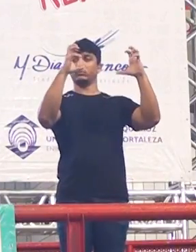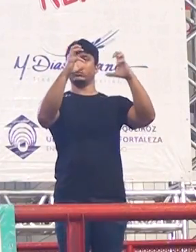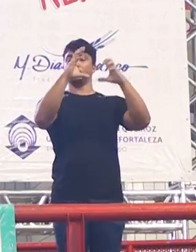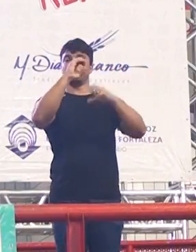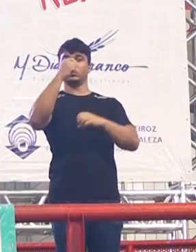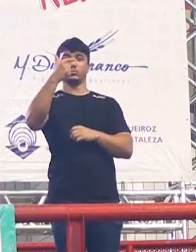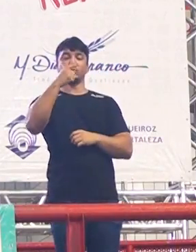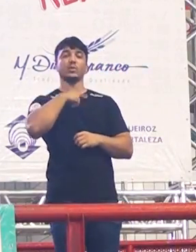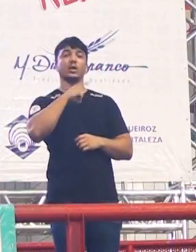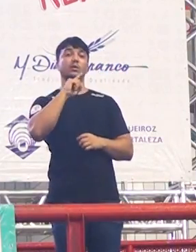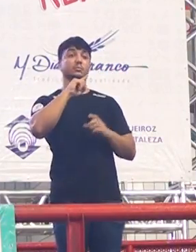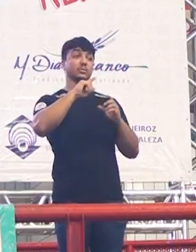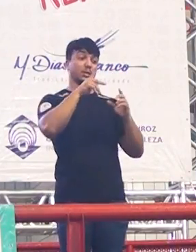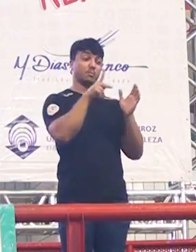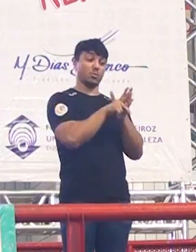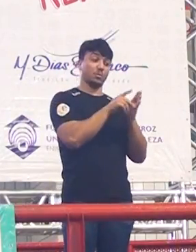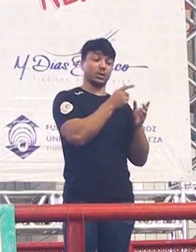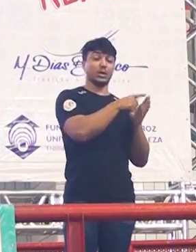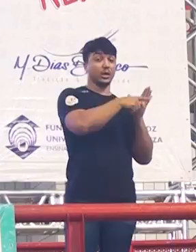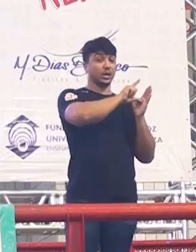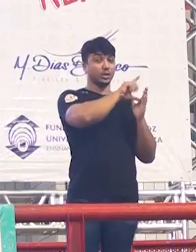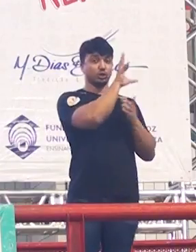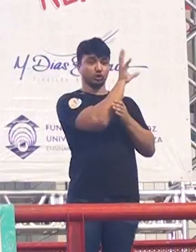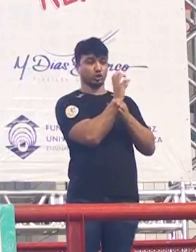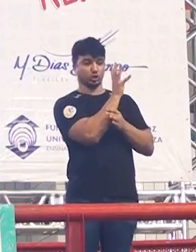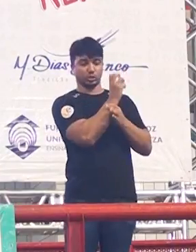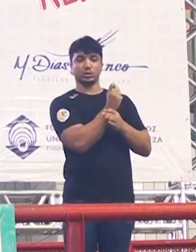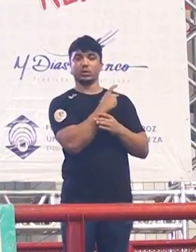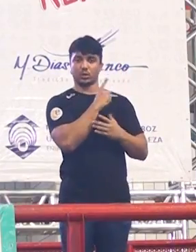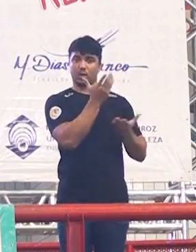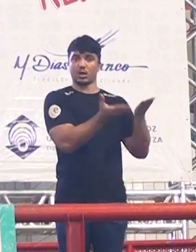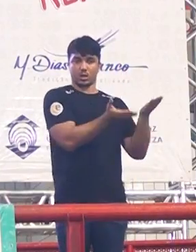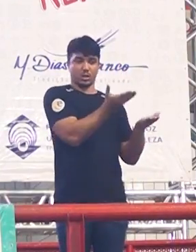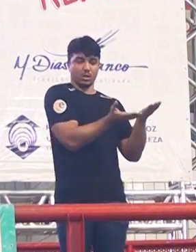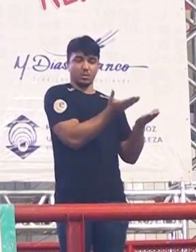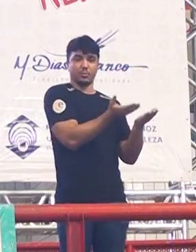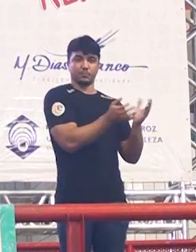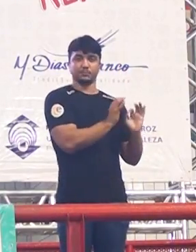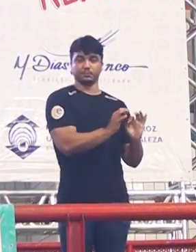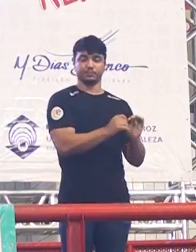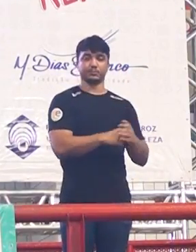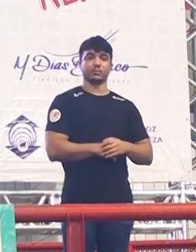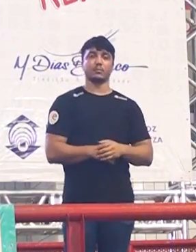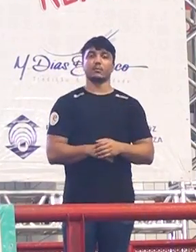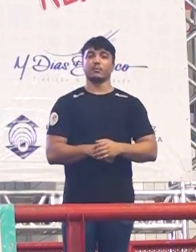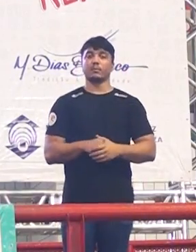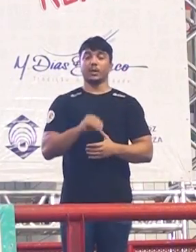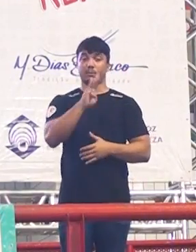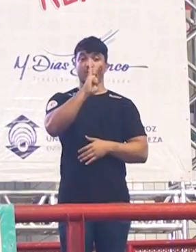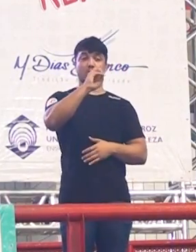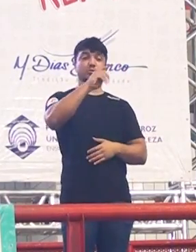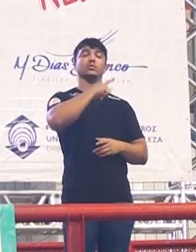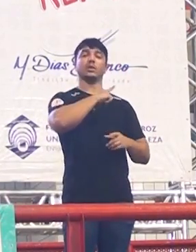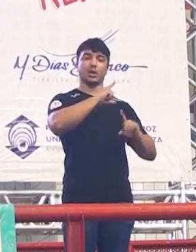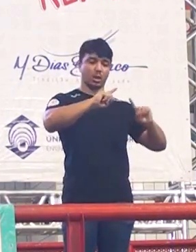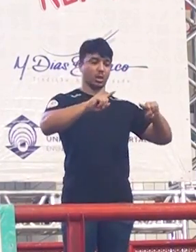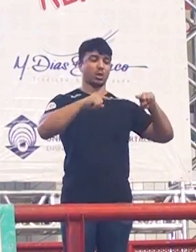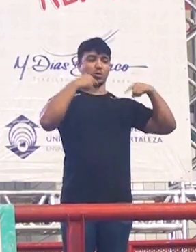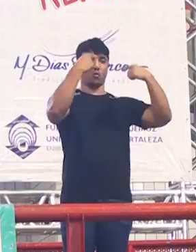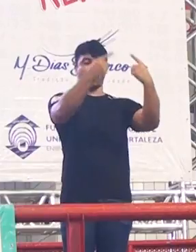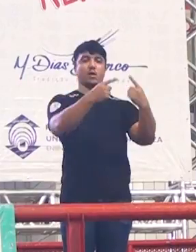mas é um gás carbônico que ele tinha tirado antes. Então, ele mais ou menos que equilibra. Então, vantagens do biocombustível: